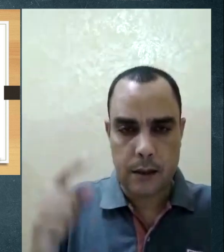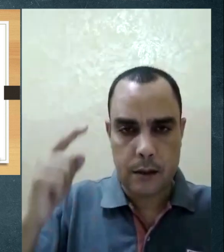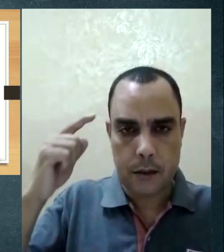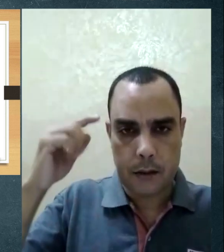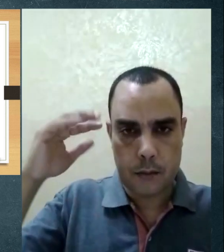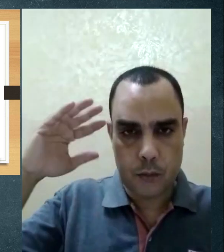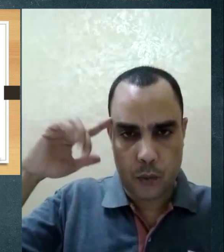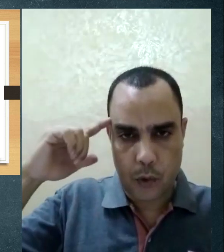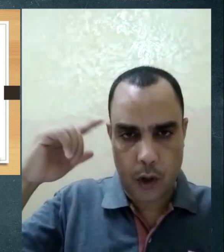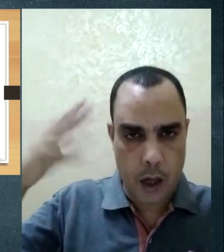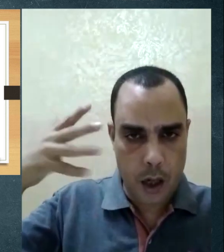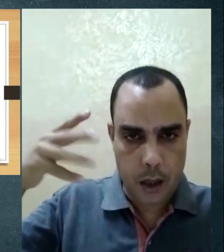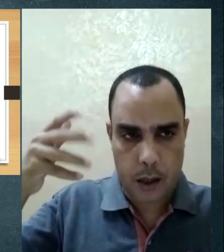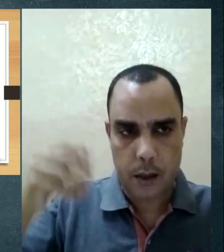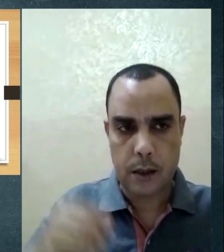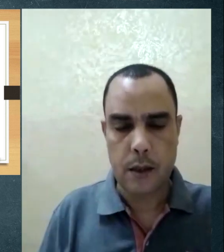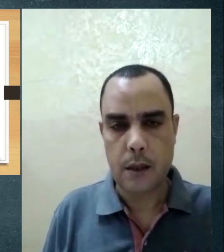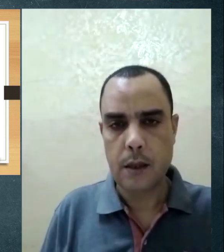المراهق